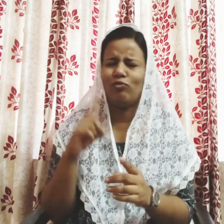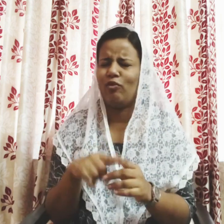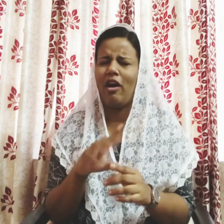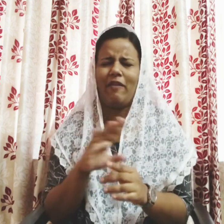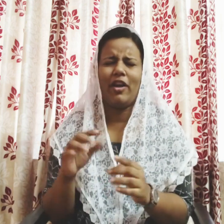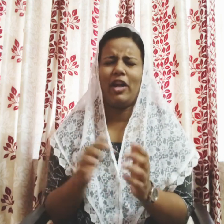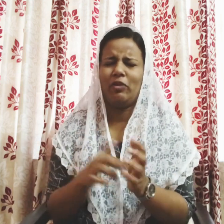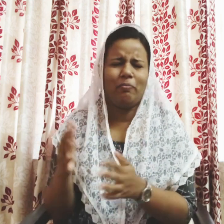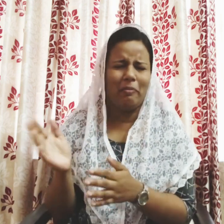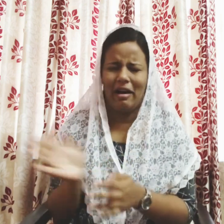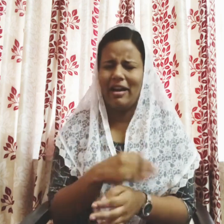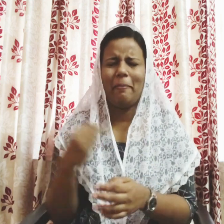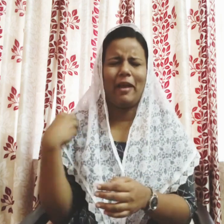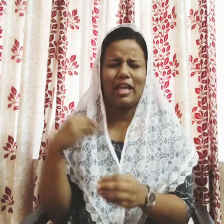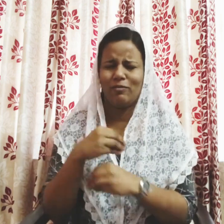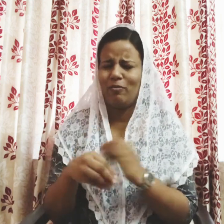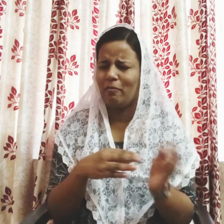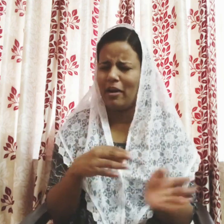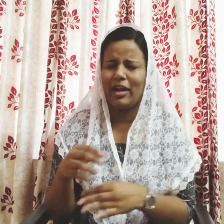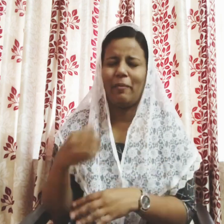യേശു ക്രിസ്തുവിൻ്റെ നാമത്തിൽ വഴിമാറിപ്പോകട്ടെ. അല്ലെങ്കിൽ